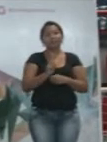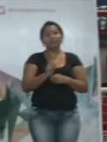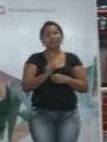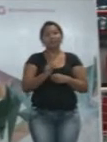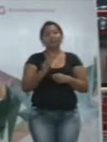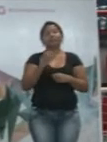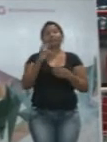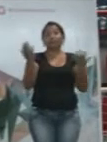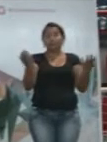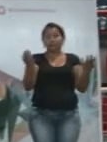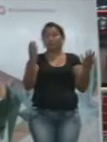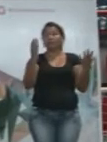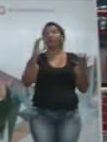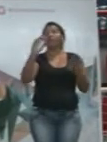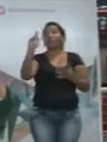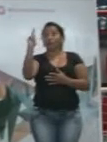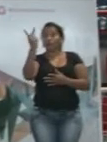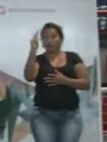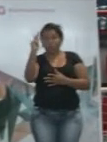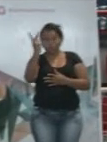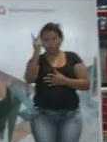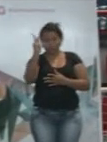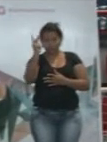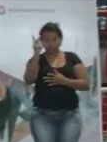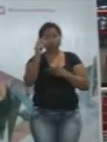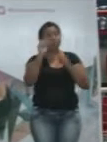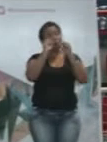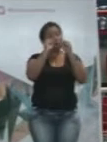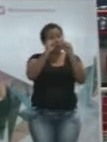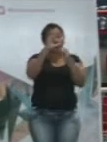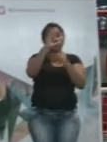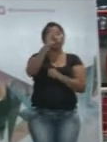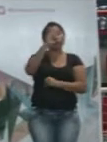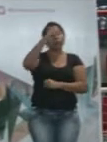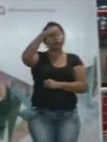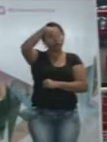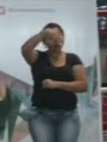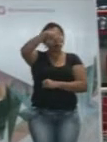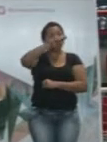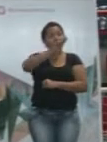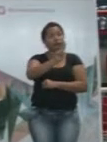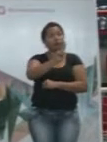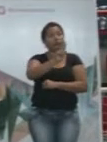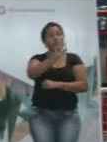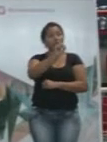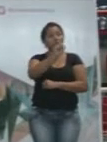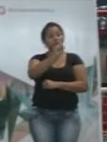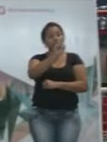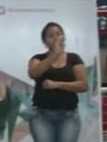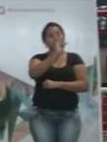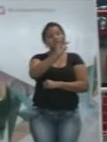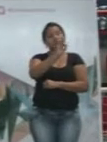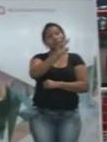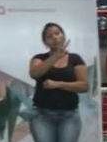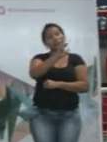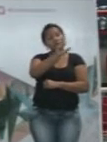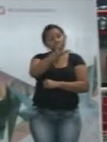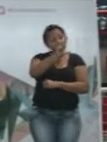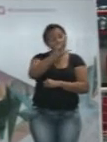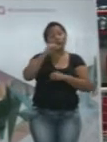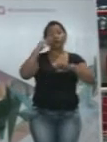gás hidrogênio, ele pode ser utilizado como combustível, porque quando ele reage com o O2, ele vai produzir o quê? Ele vai